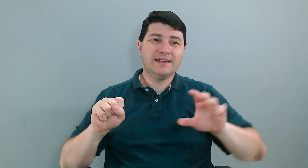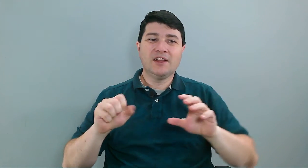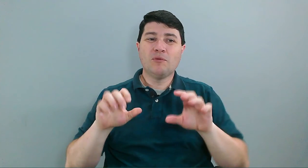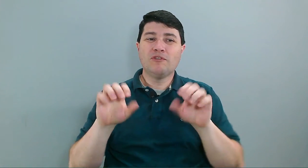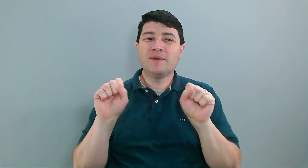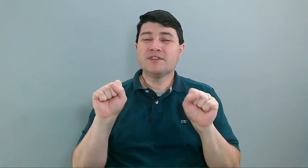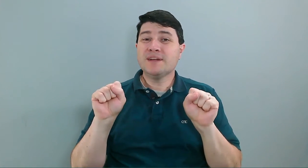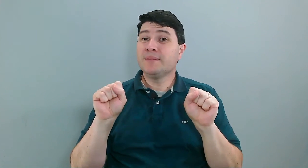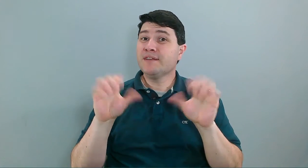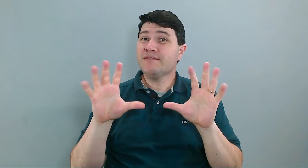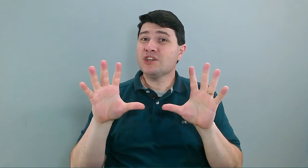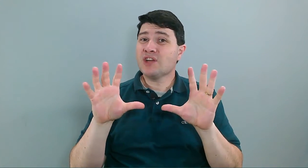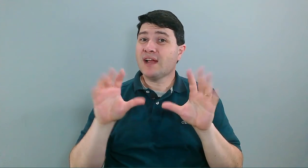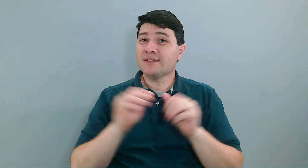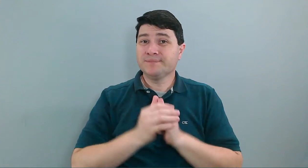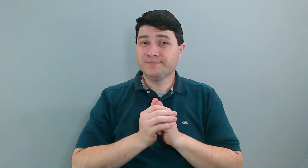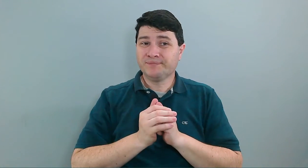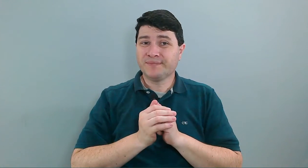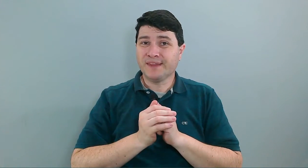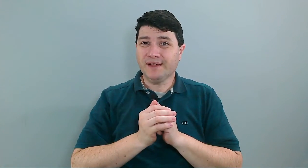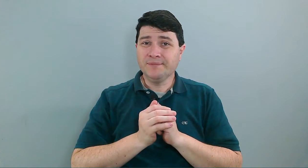o movimento de abrir e fechar. Tá?